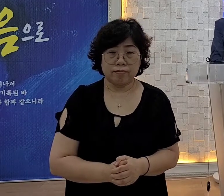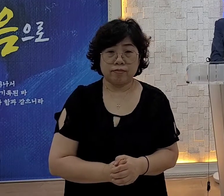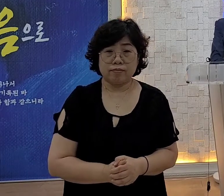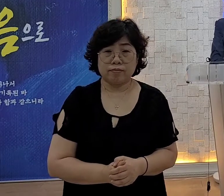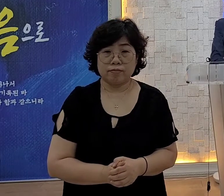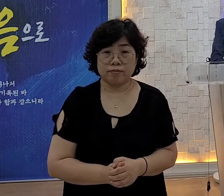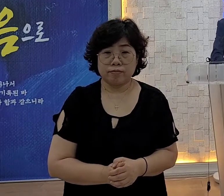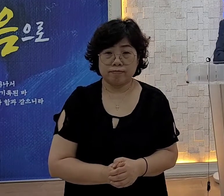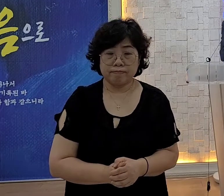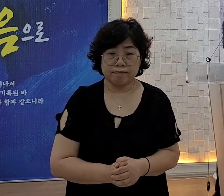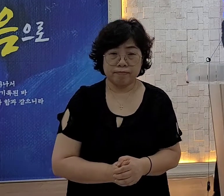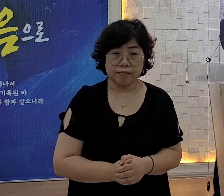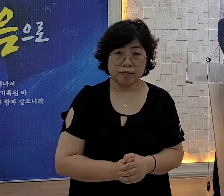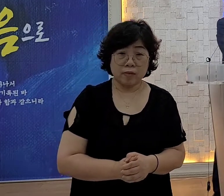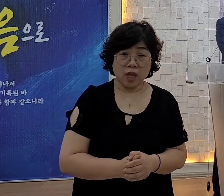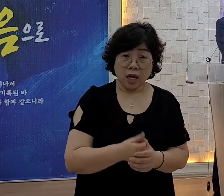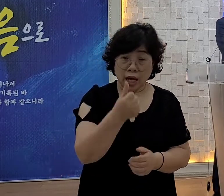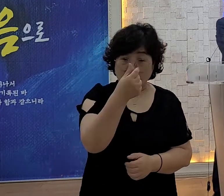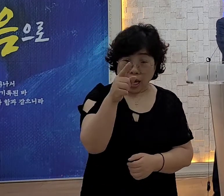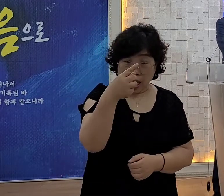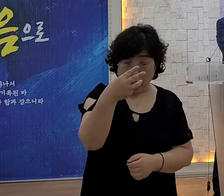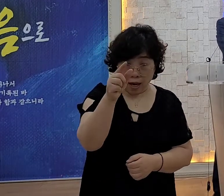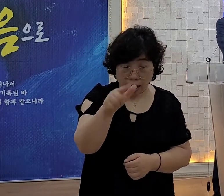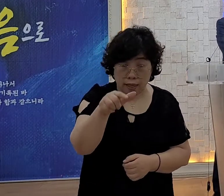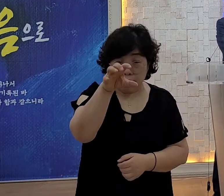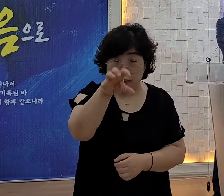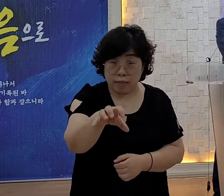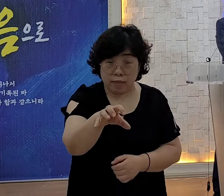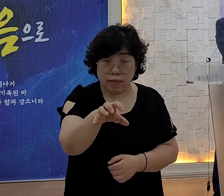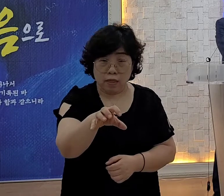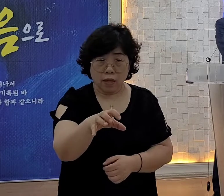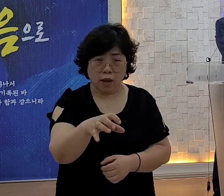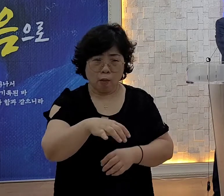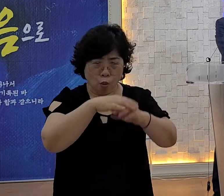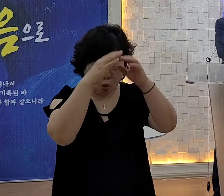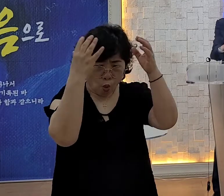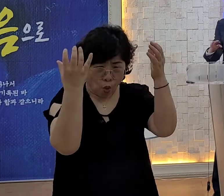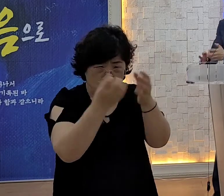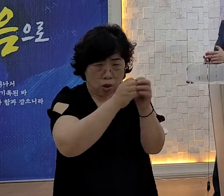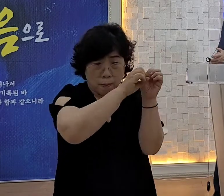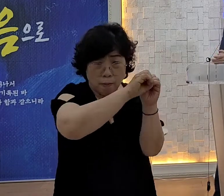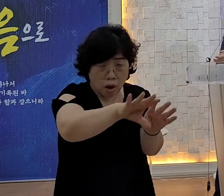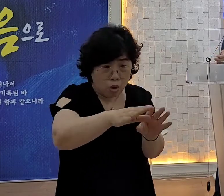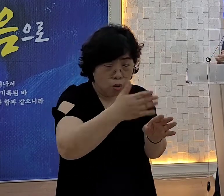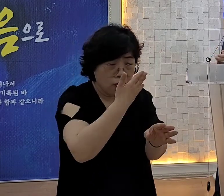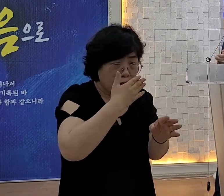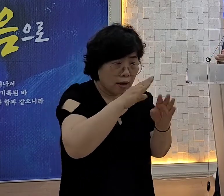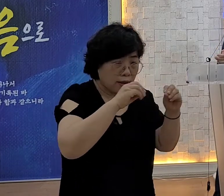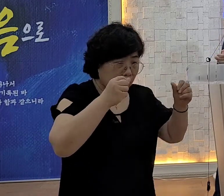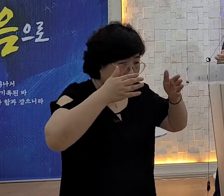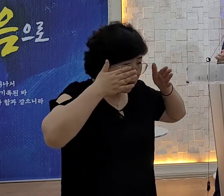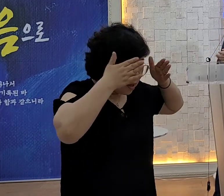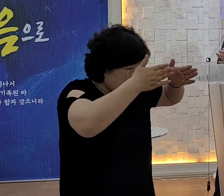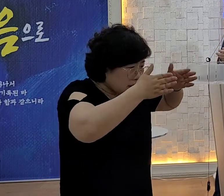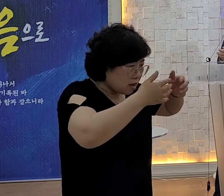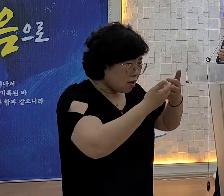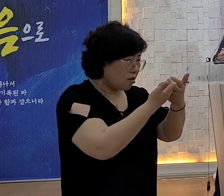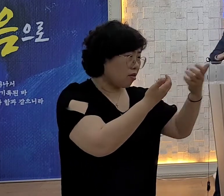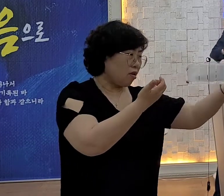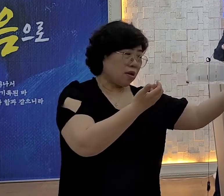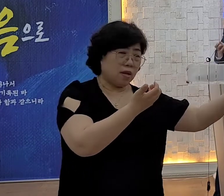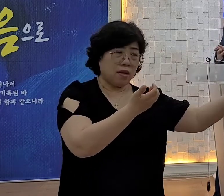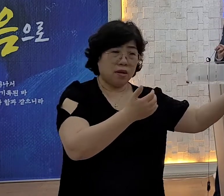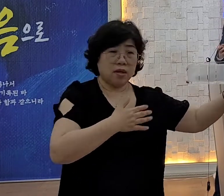믿음은 하란 땅에서 다 버리고 가나안 땅 내